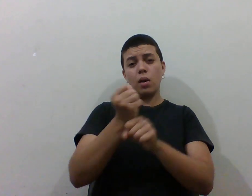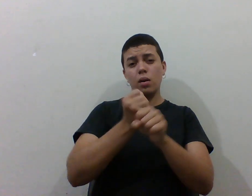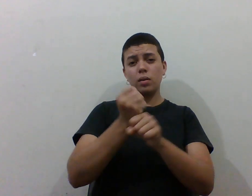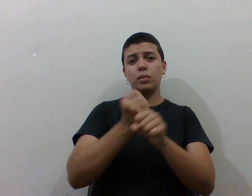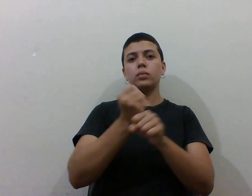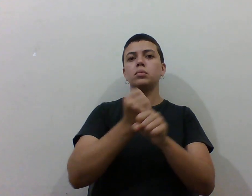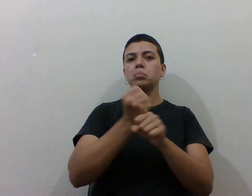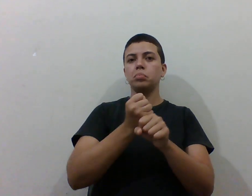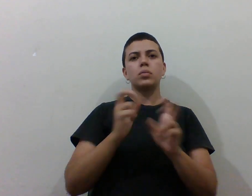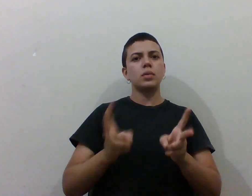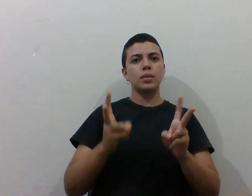dessas